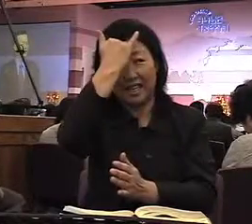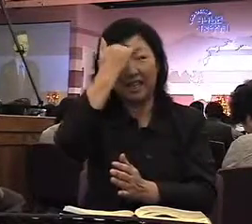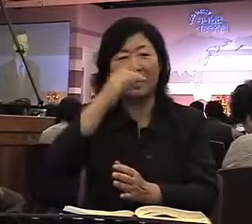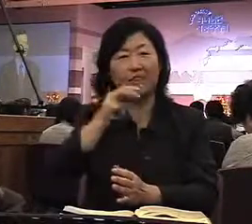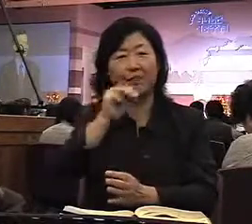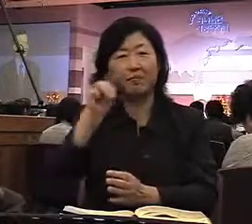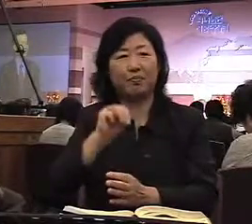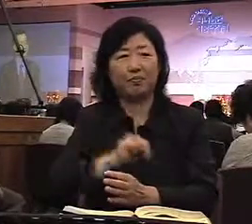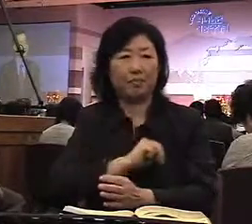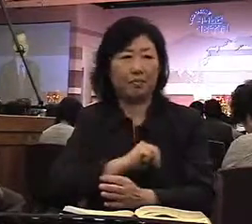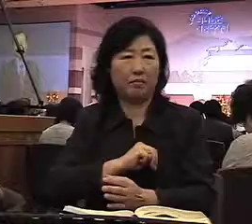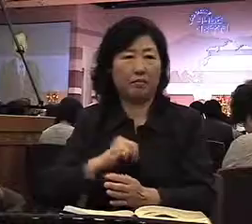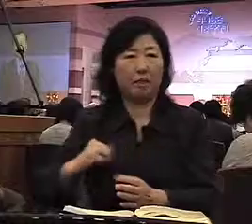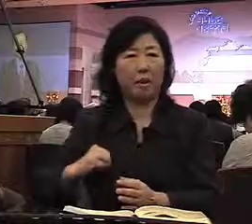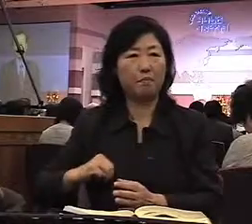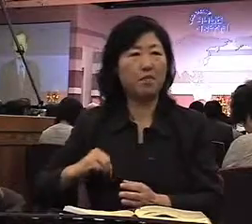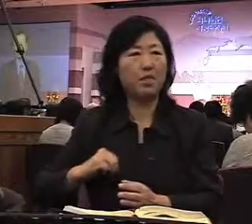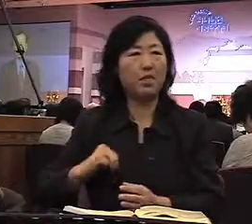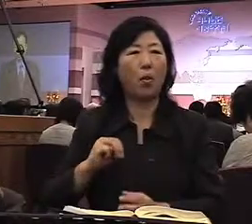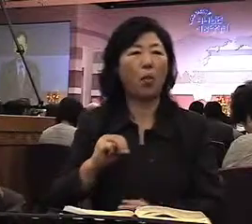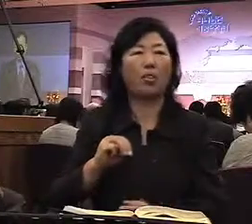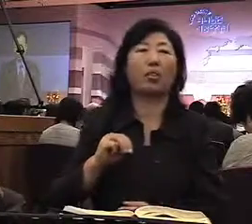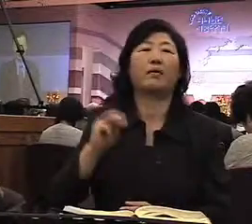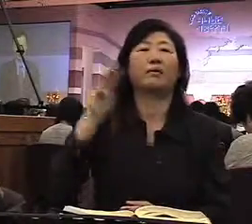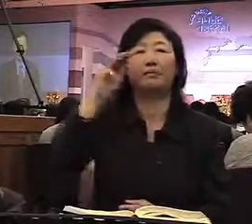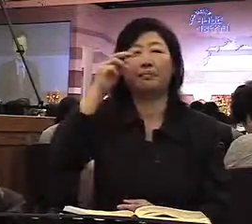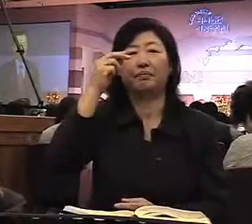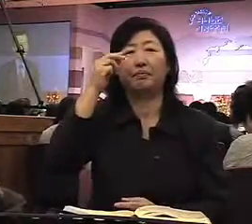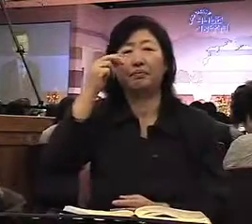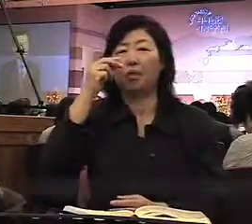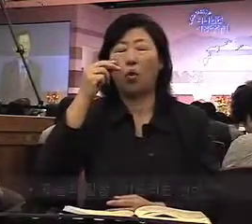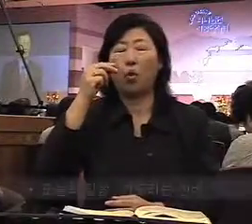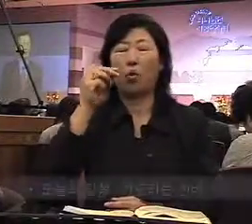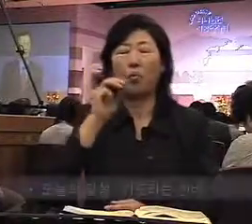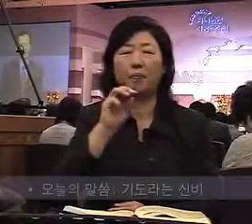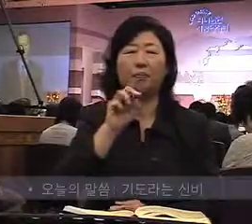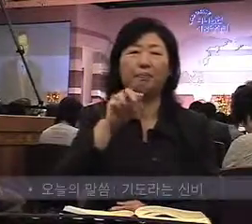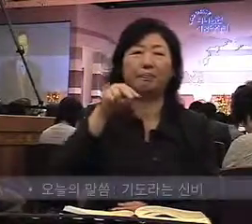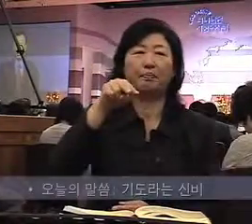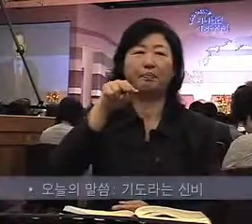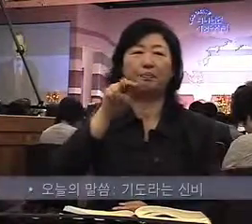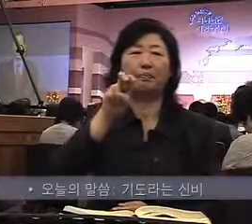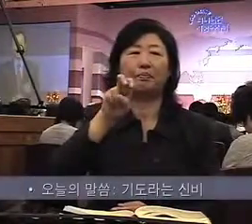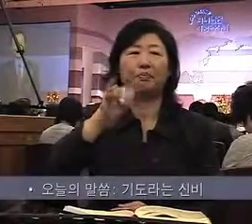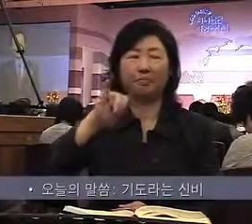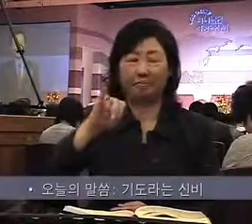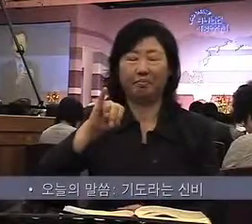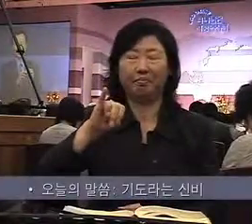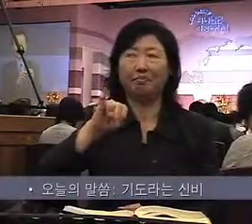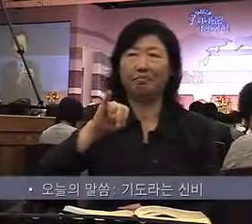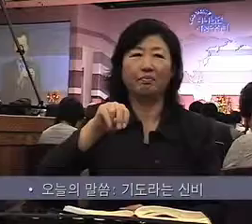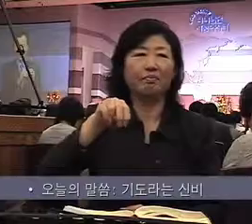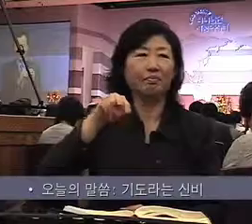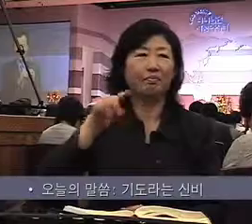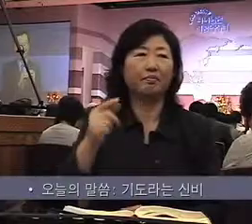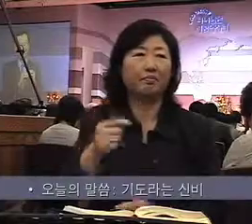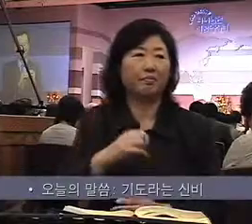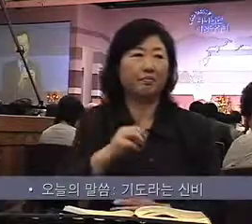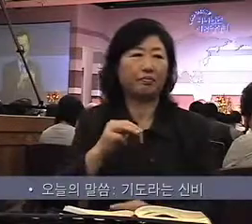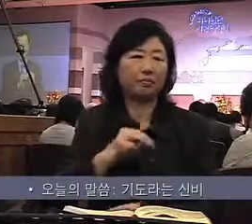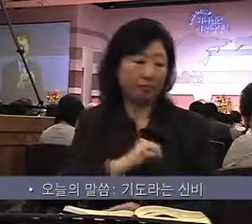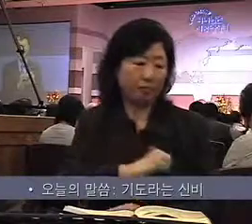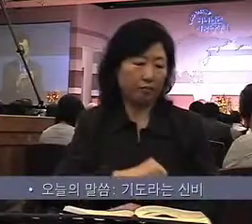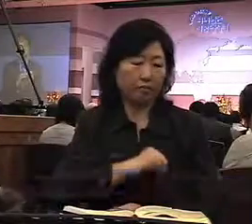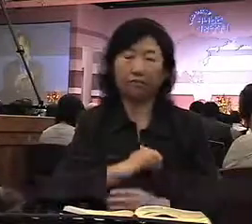또한 1부, 2부, 4부 때 말씀을 전해주시게 되었습니다. 우리 이재환 선교사님, 목사님 나오실 때 우리 감사하는